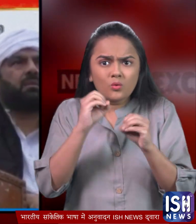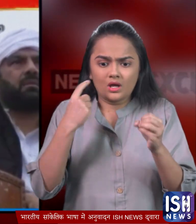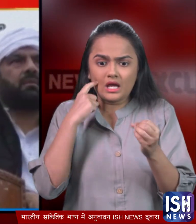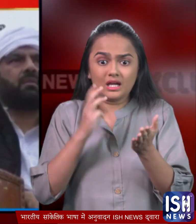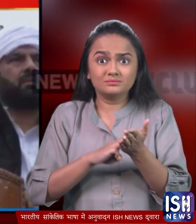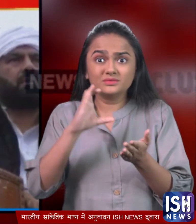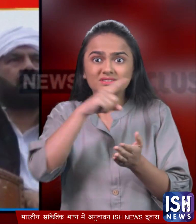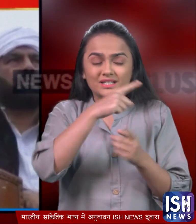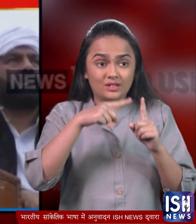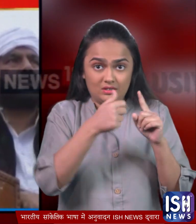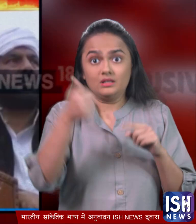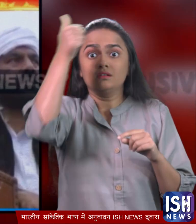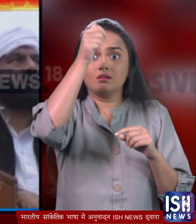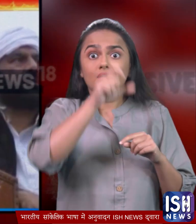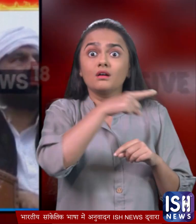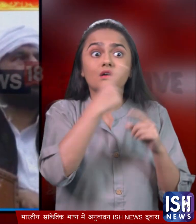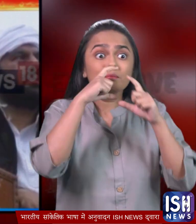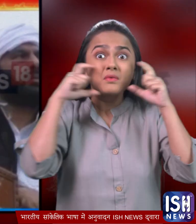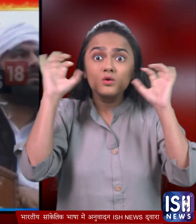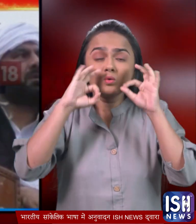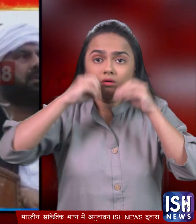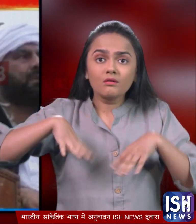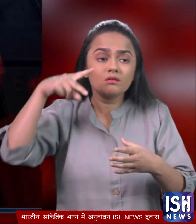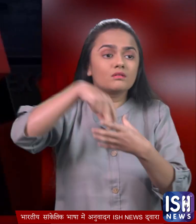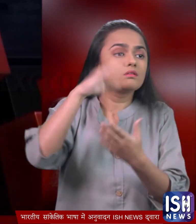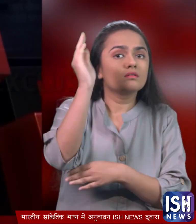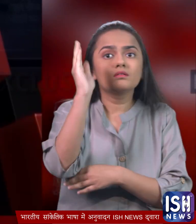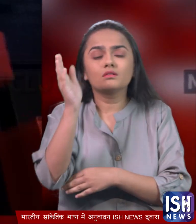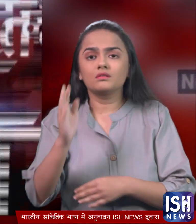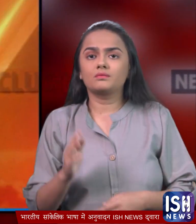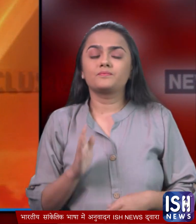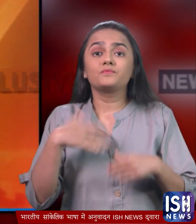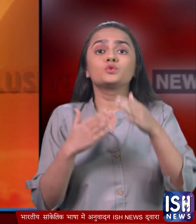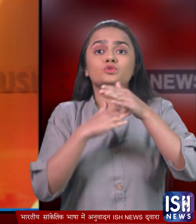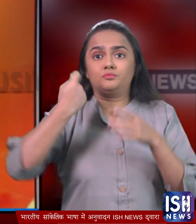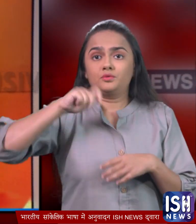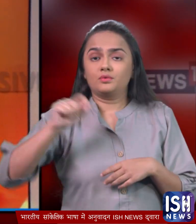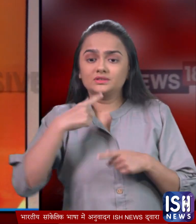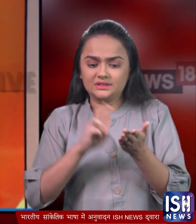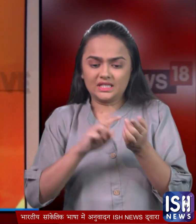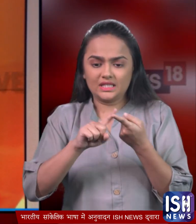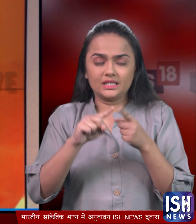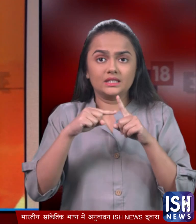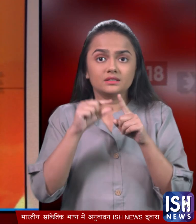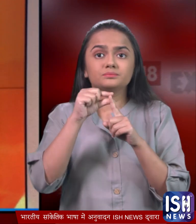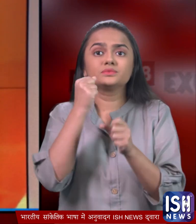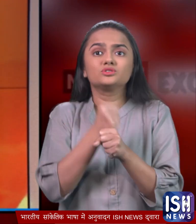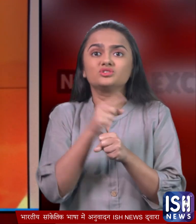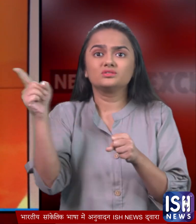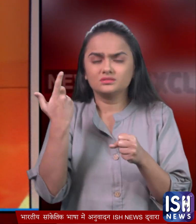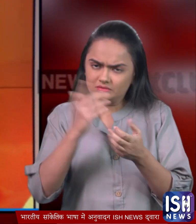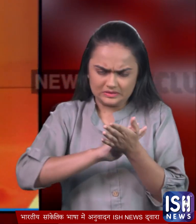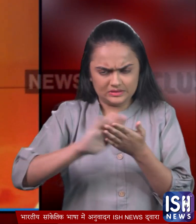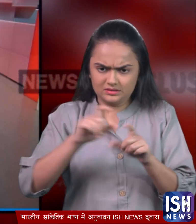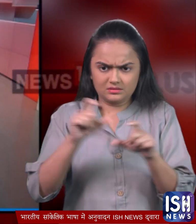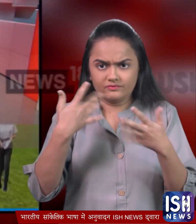आईएमसी नेता तौकीर रजा खान भी मास्क लगाए बिना ही लोगों के बीच मौजूद रहे। सुप्रीम कोर्ट के आदेश पर नीट पीजी काउंसलिंग का रास्ता